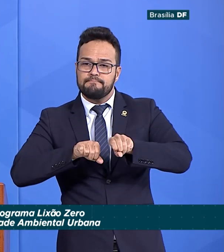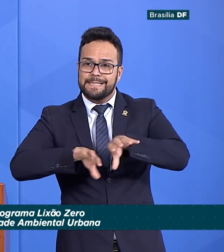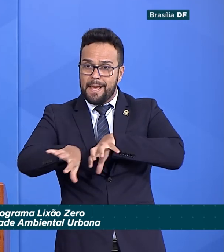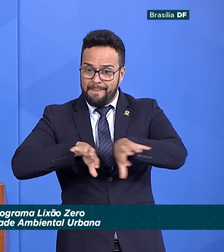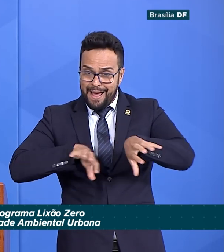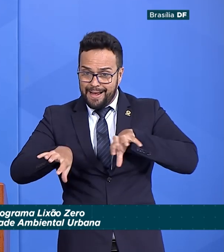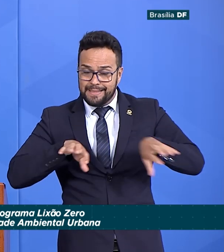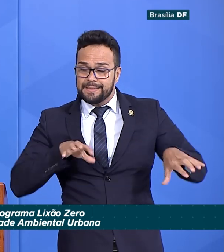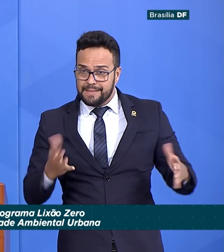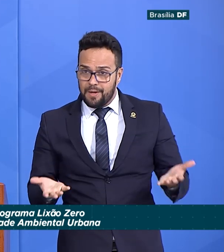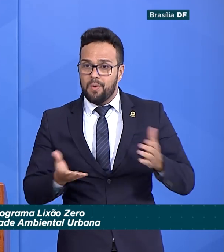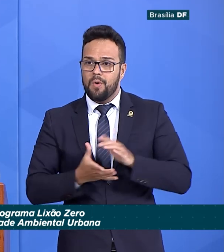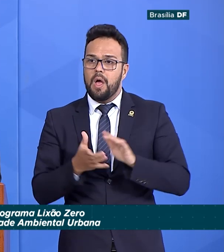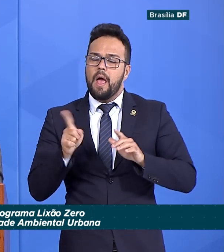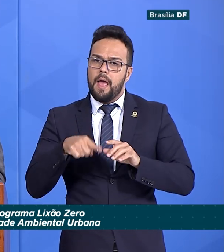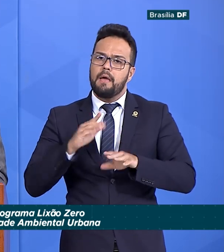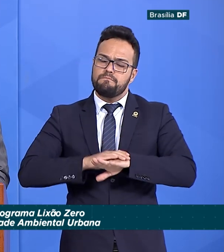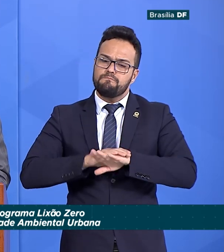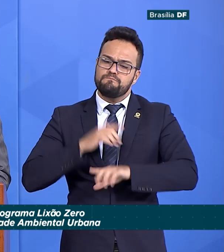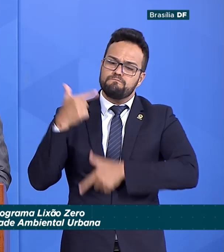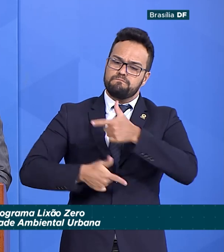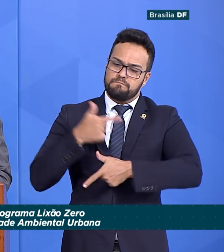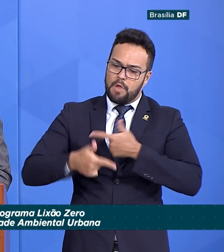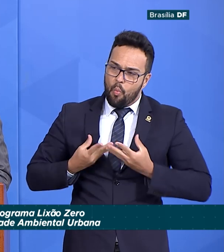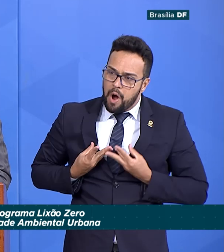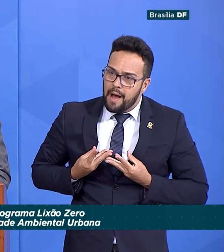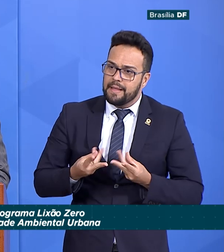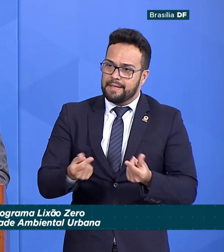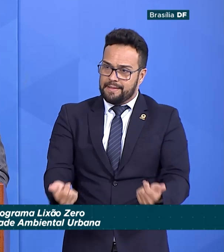muita qualidade esse trabalho.